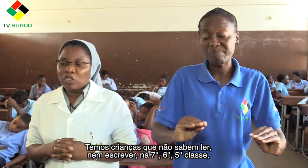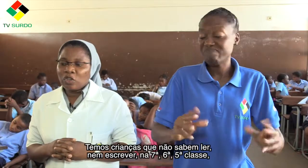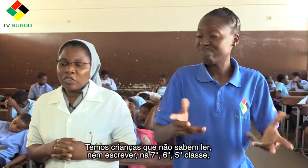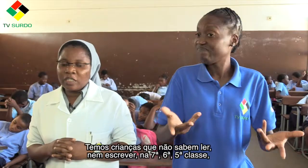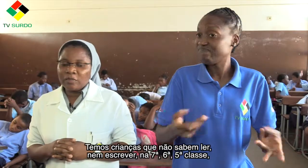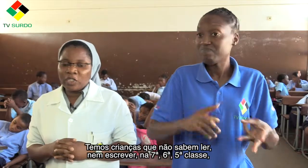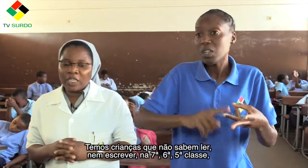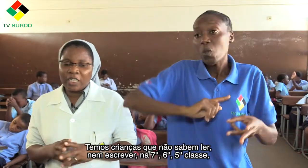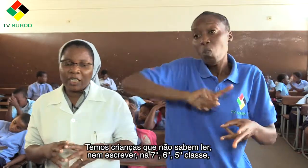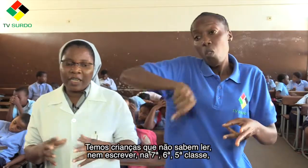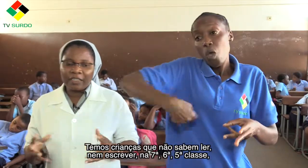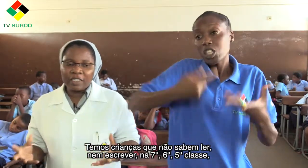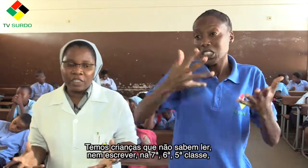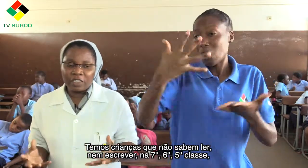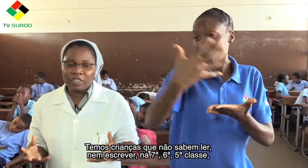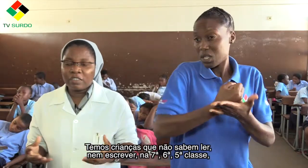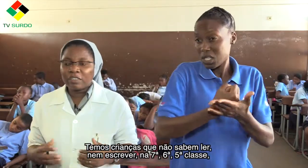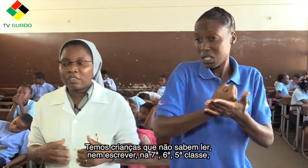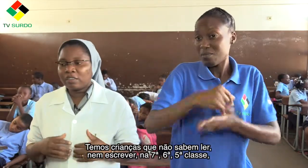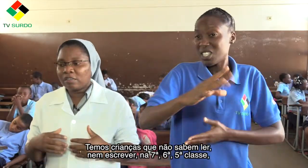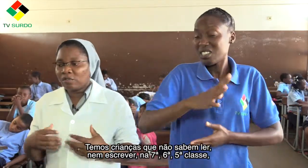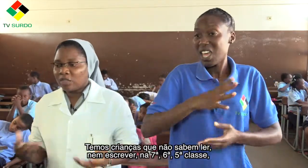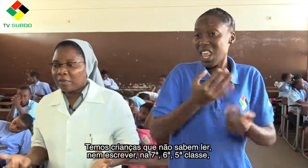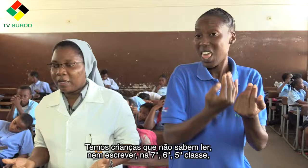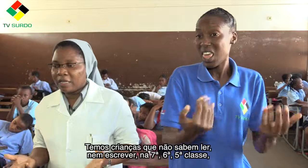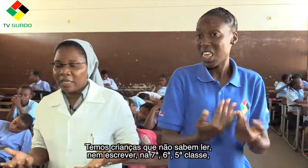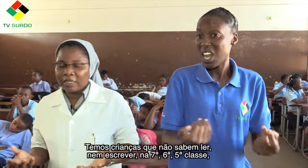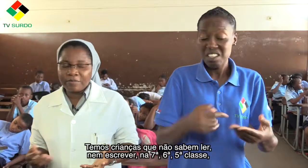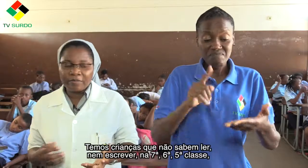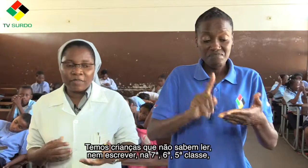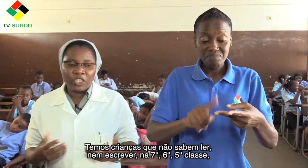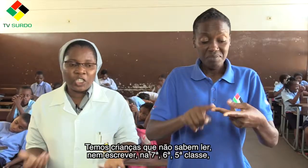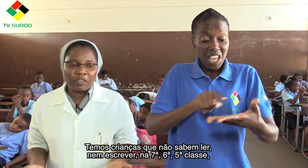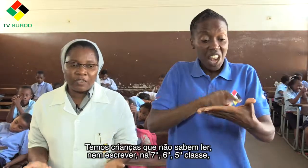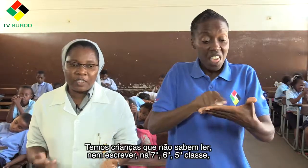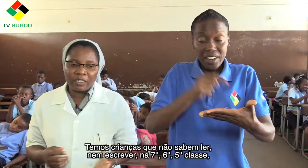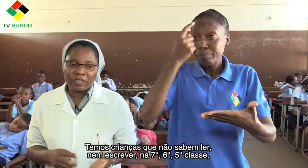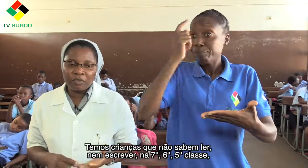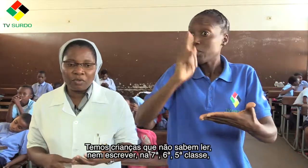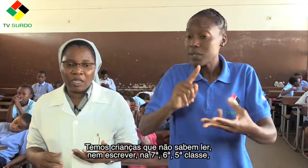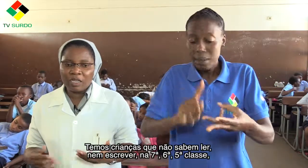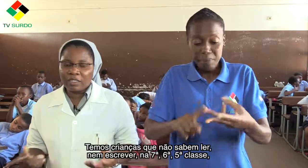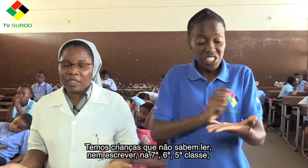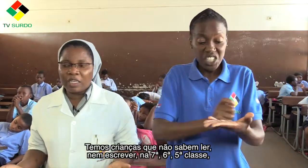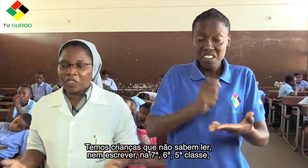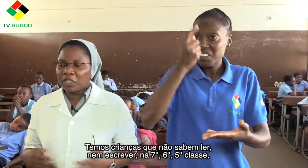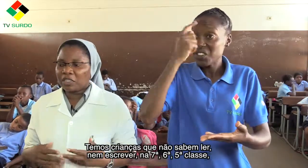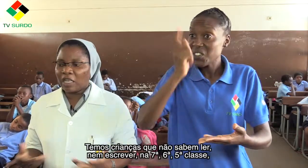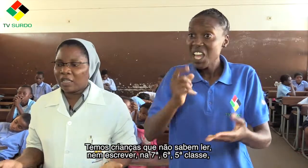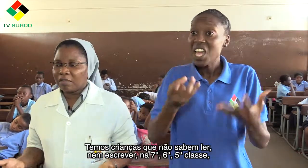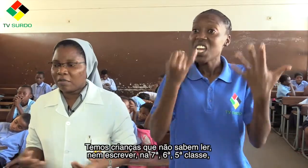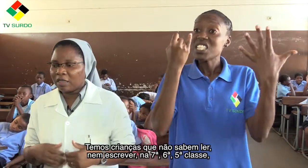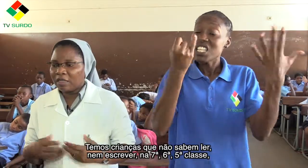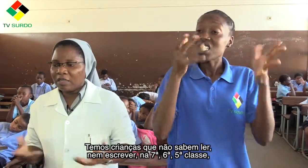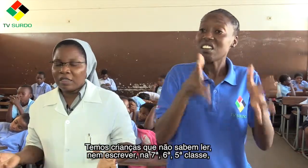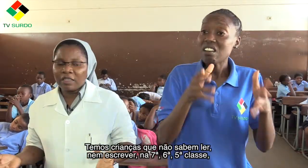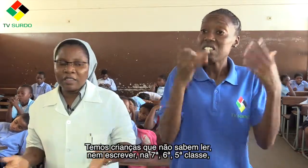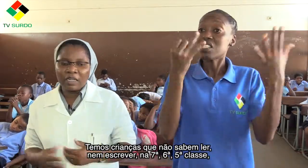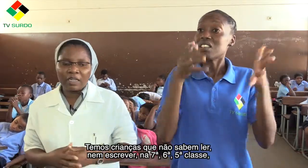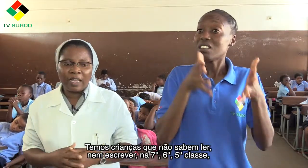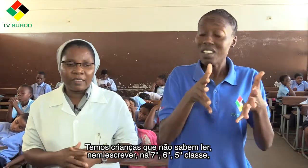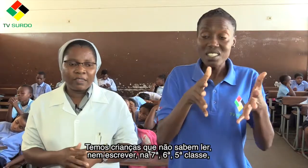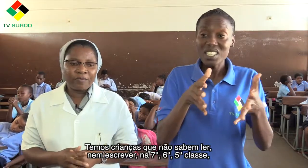Nós conseguimos ter crianças que não sabem ler e escrever, tanto na sexta, sétima,